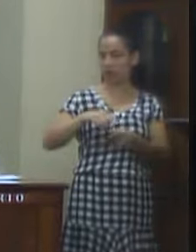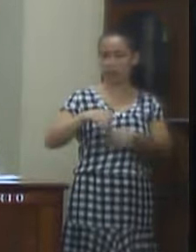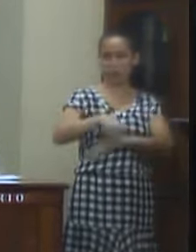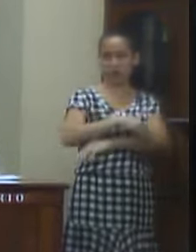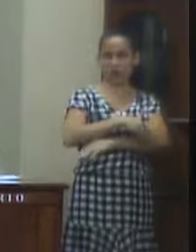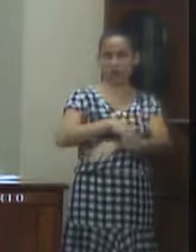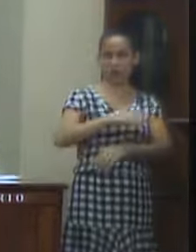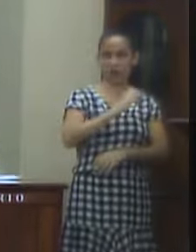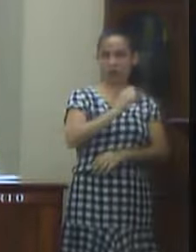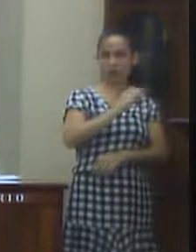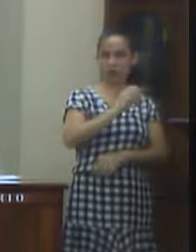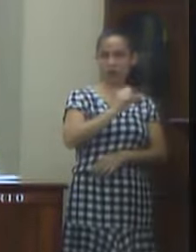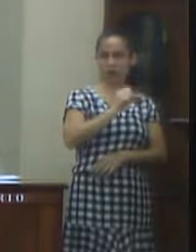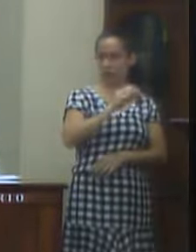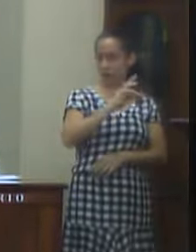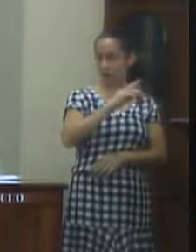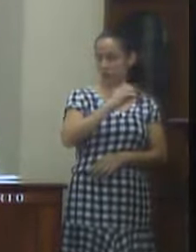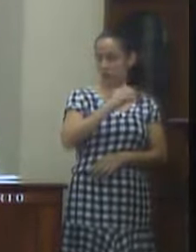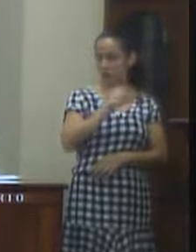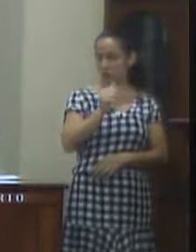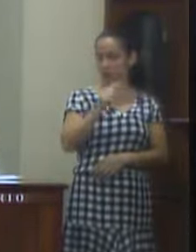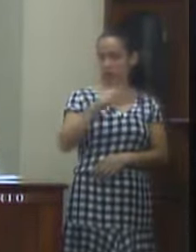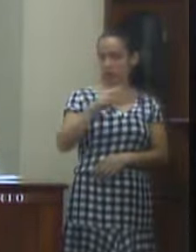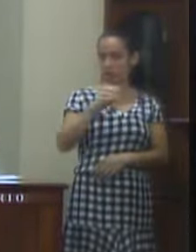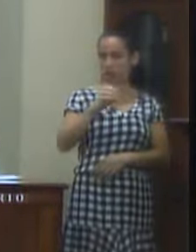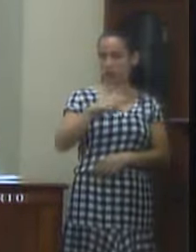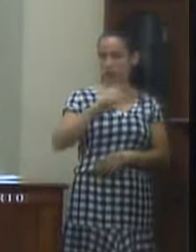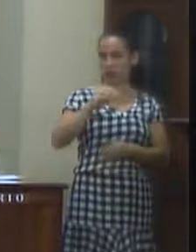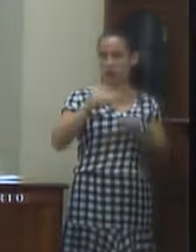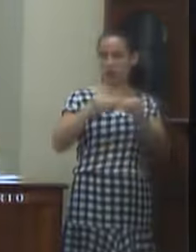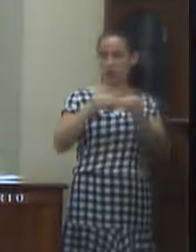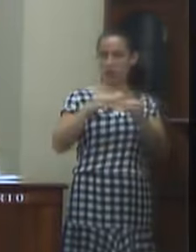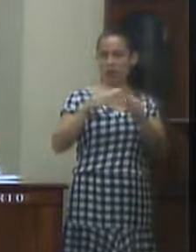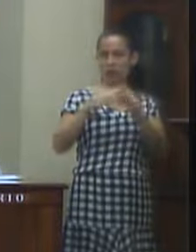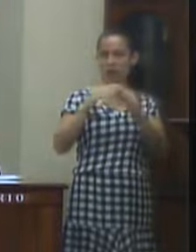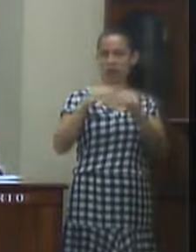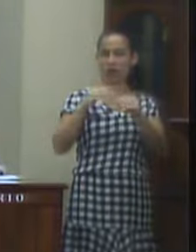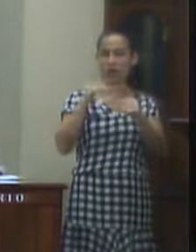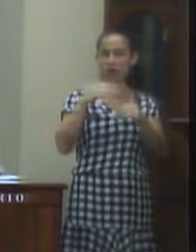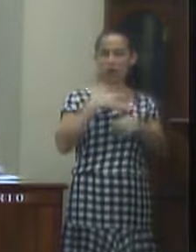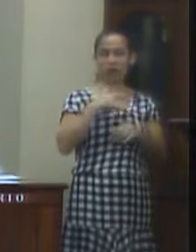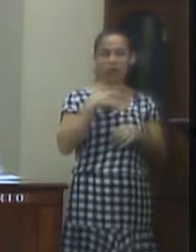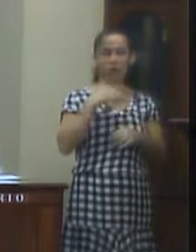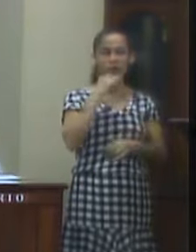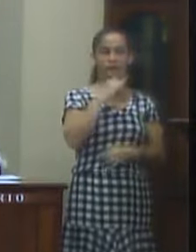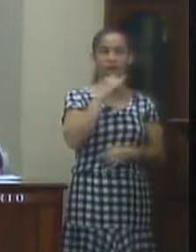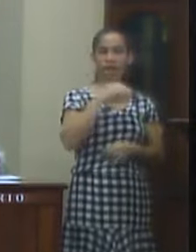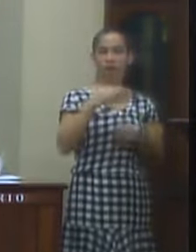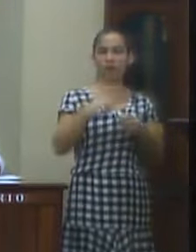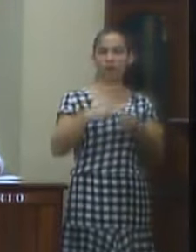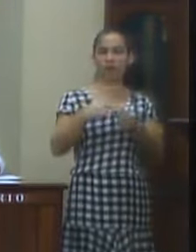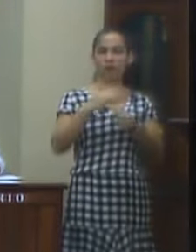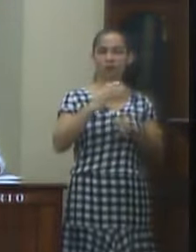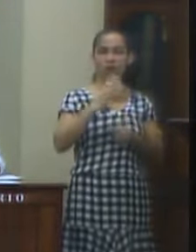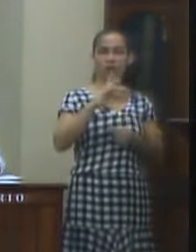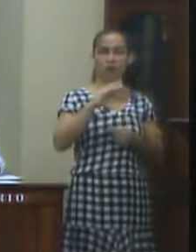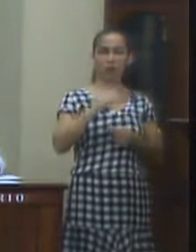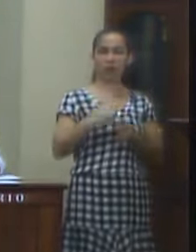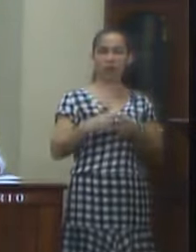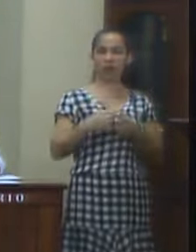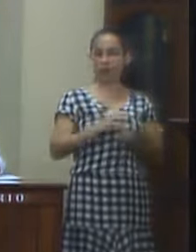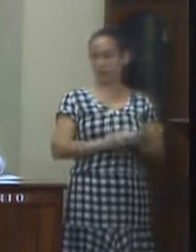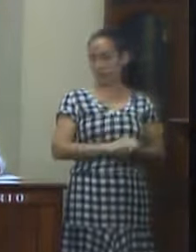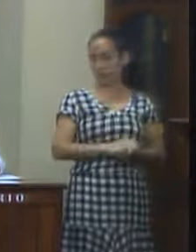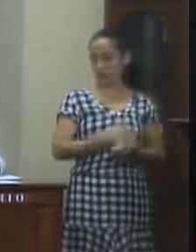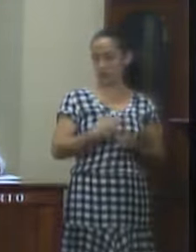rua Castro Alves, ao lado da Casa de Saúde do Idoso, no bairro Centro. Justificativa. Tal